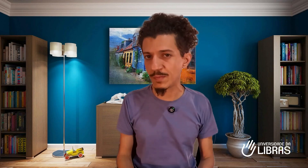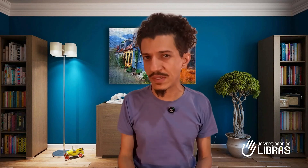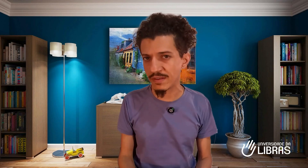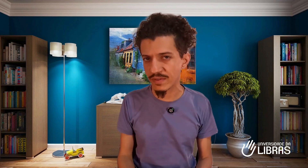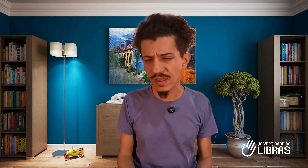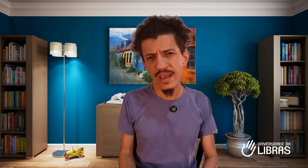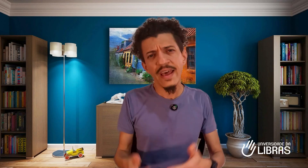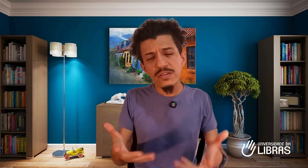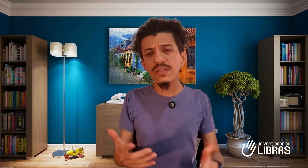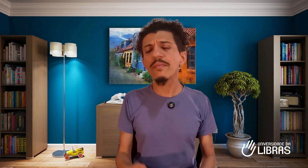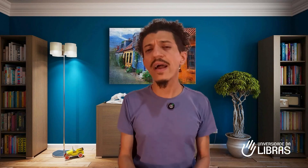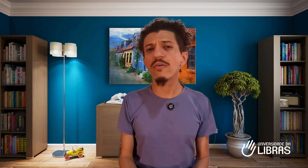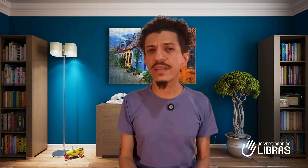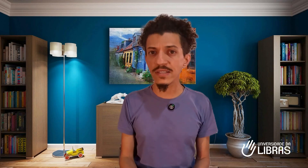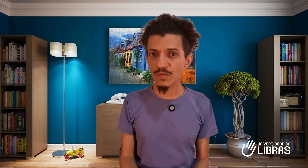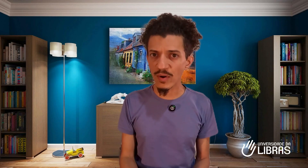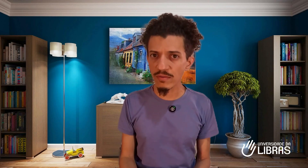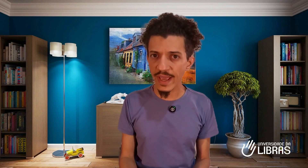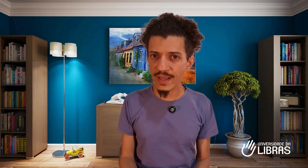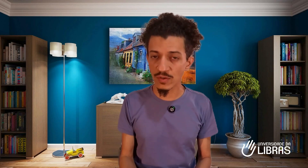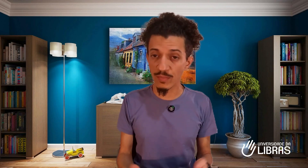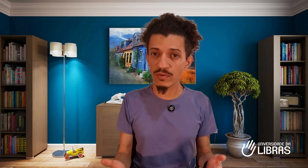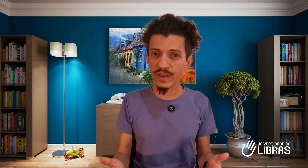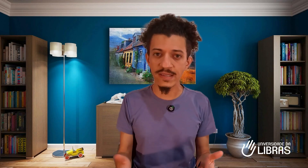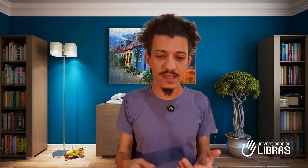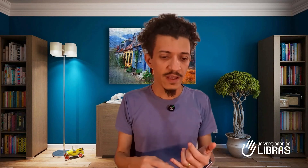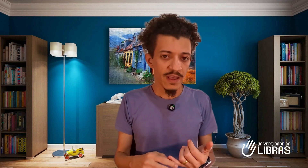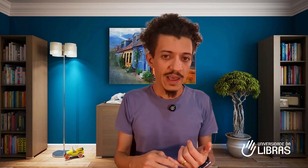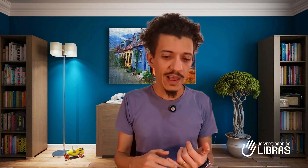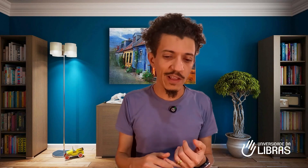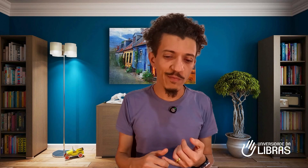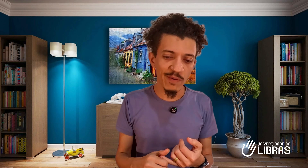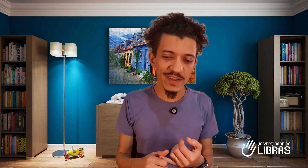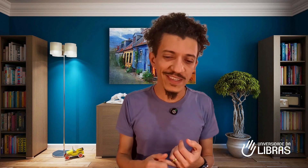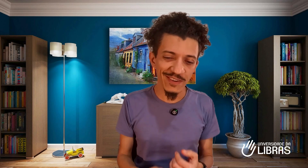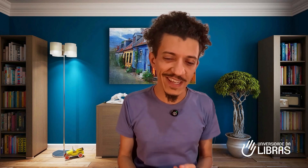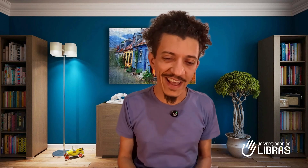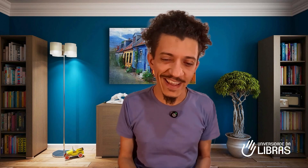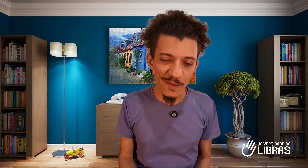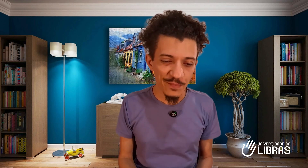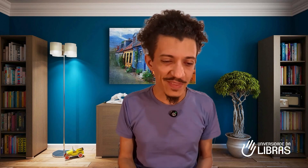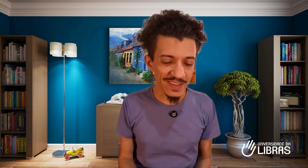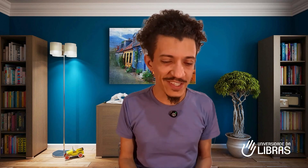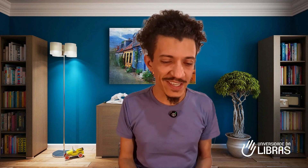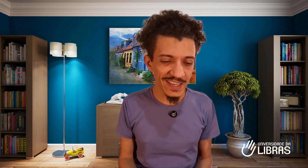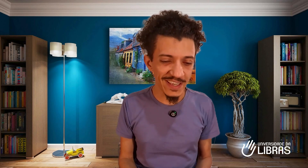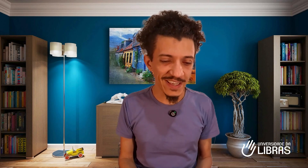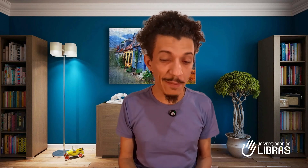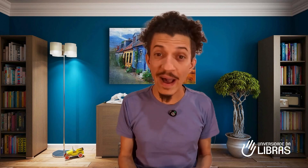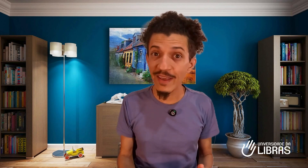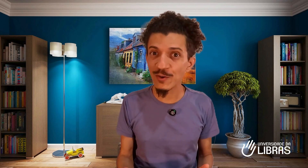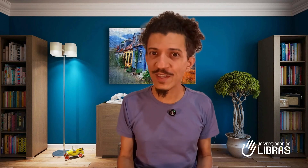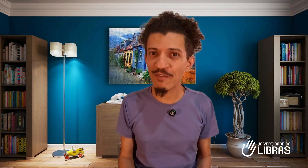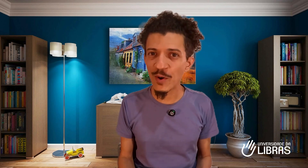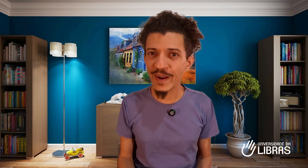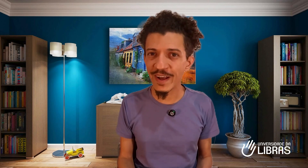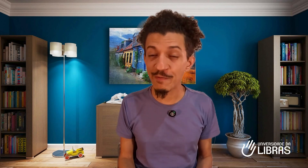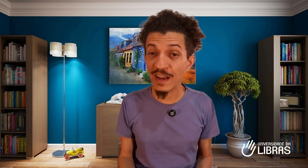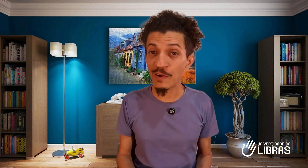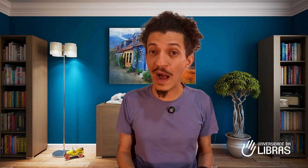específicas. Isso também acontece no português. No português, teve uma vez que eu saí da Bahia, onde eu estava morando, falando